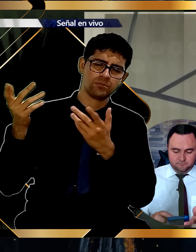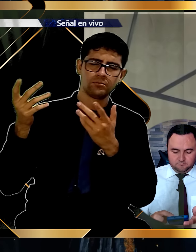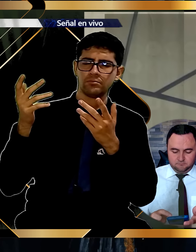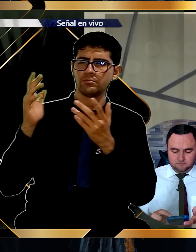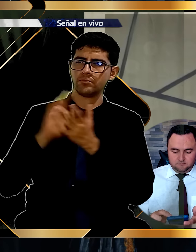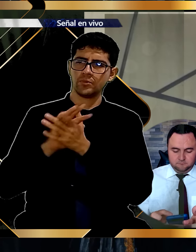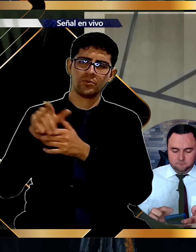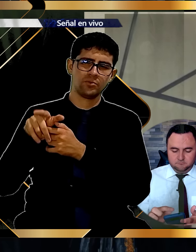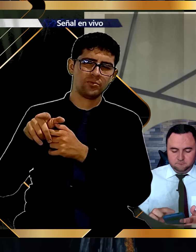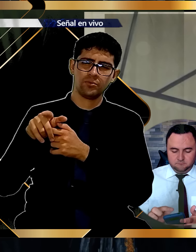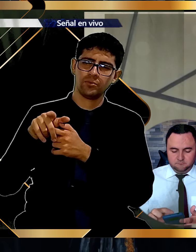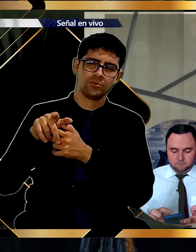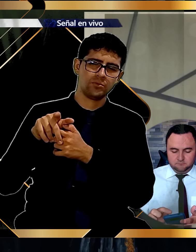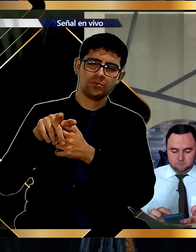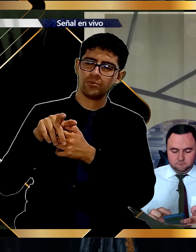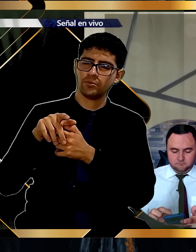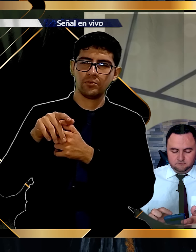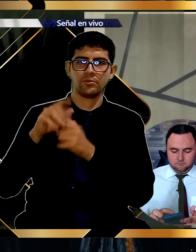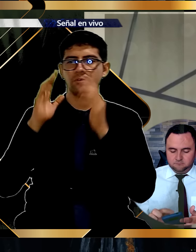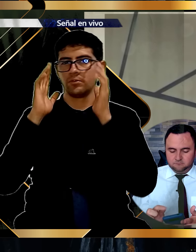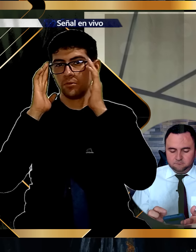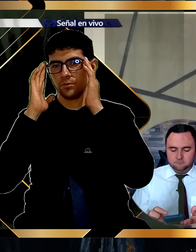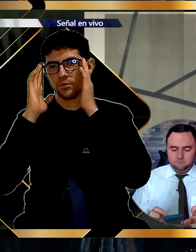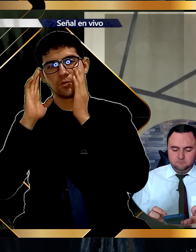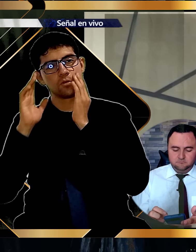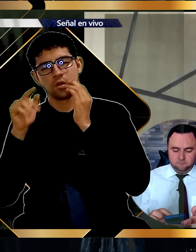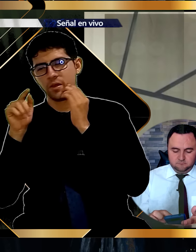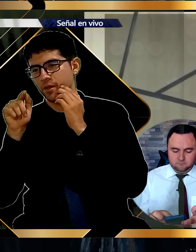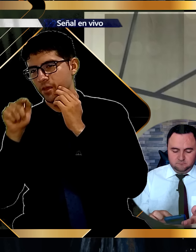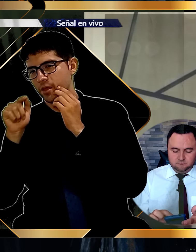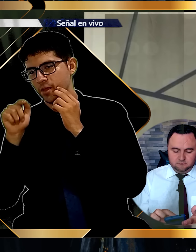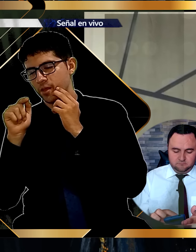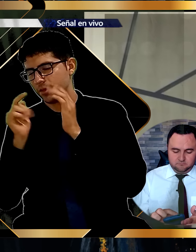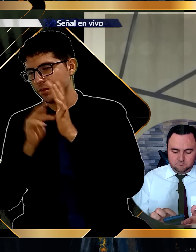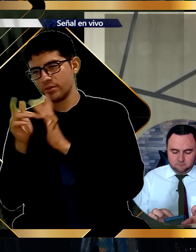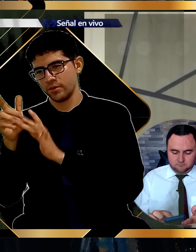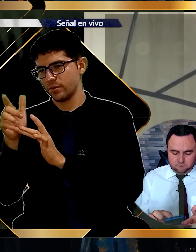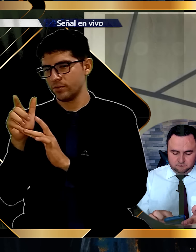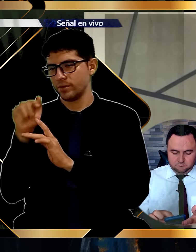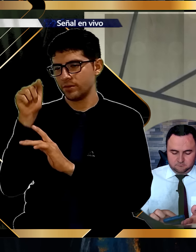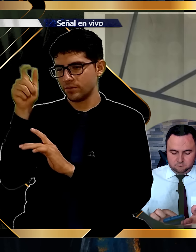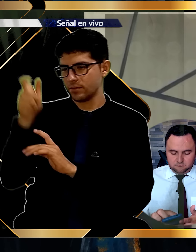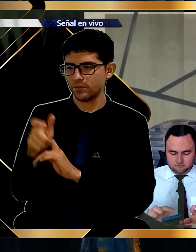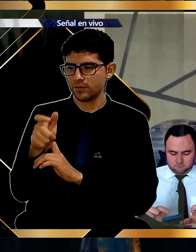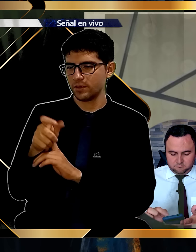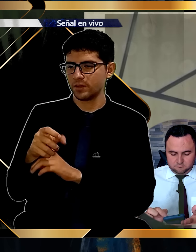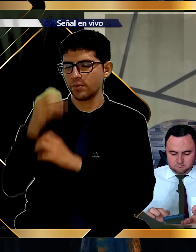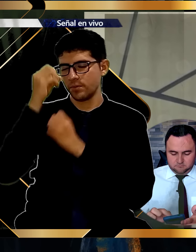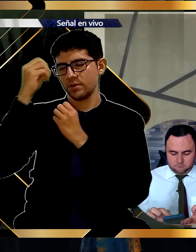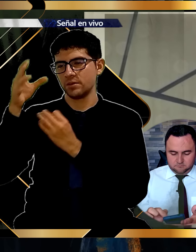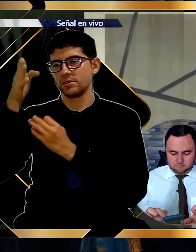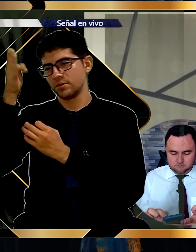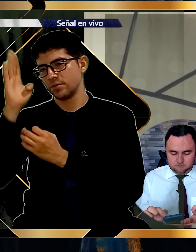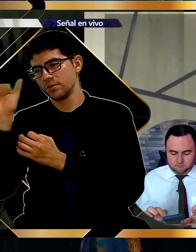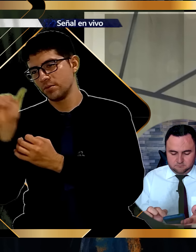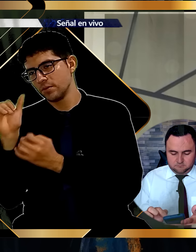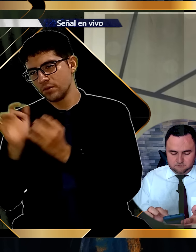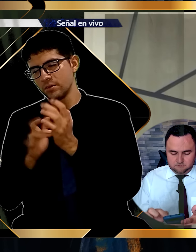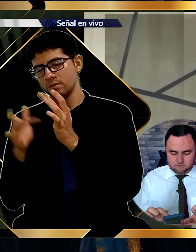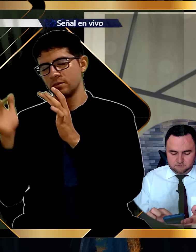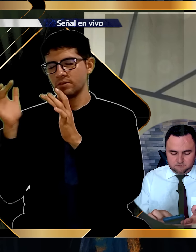Y con olor a Cristo. Porque la ropa huele al dueño. Y el aceite de la unción que cae